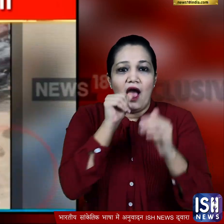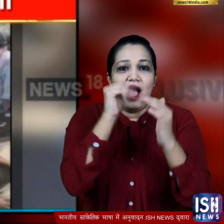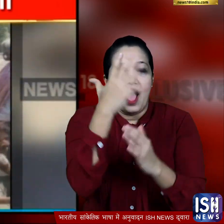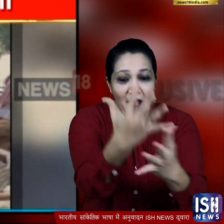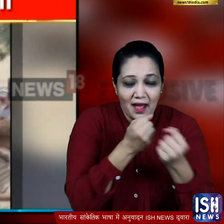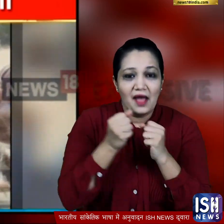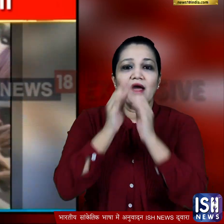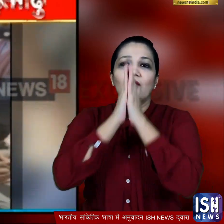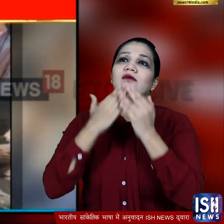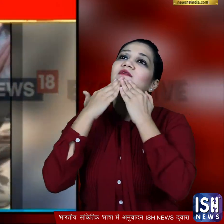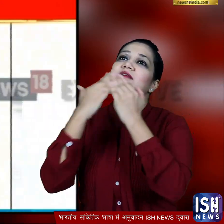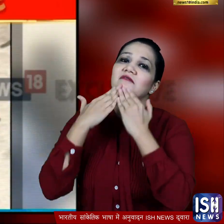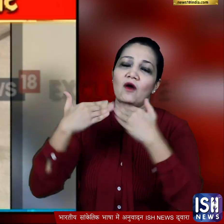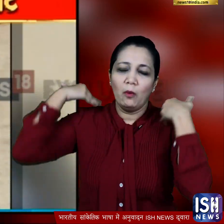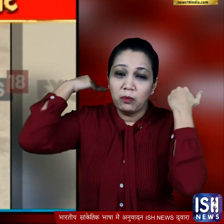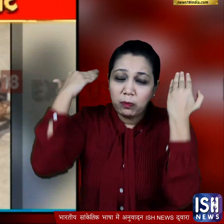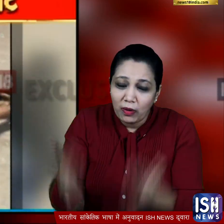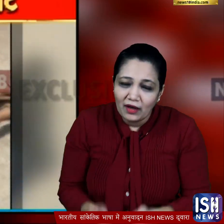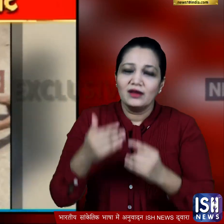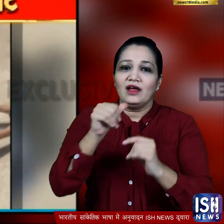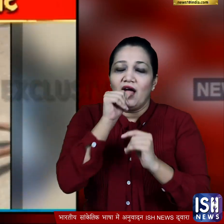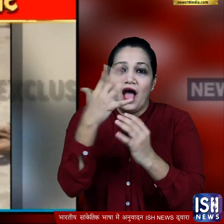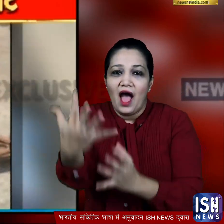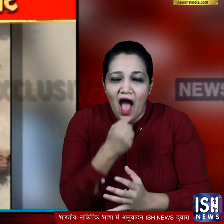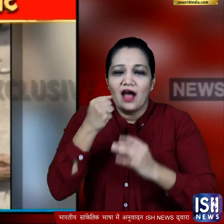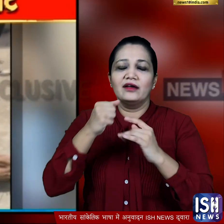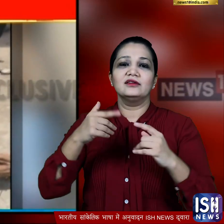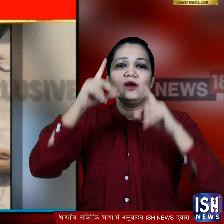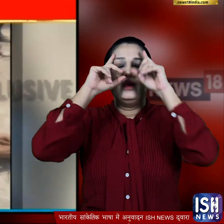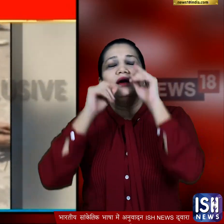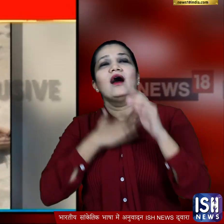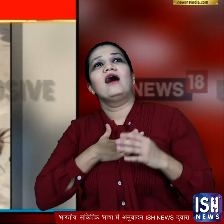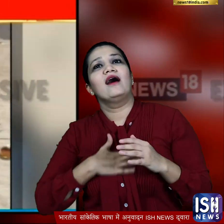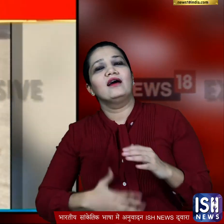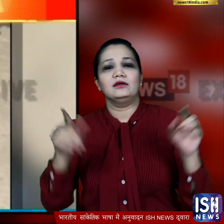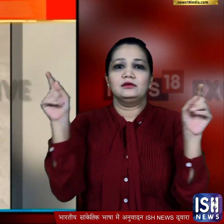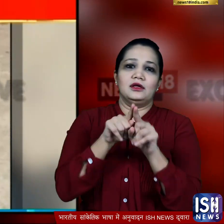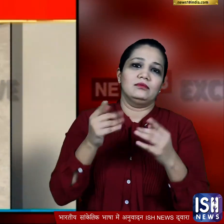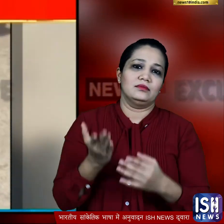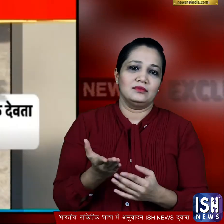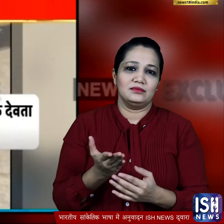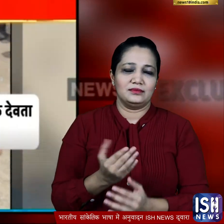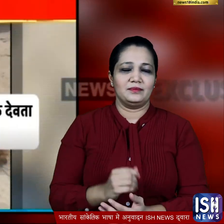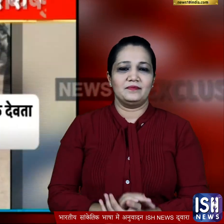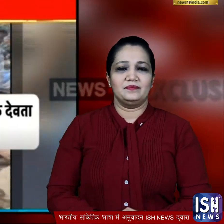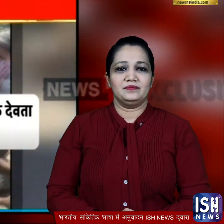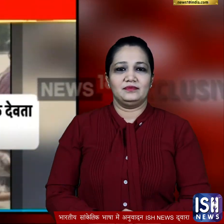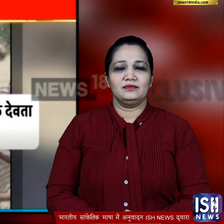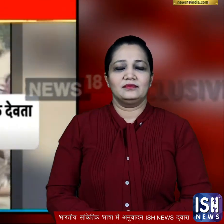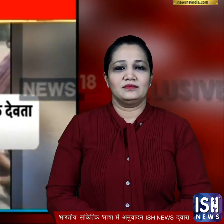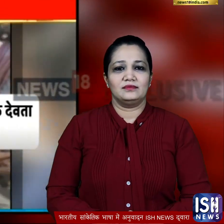की खुशी में भगवान का शुक्रिया अदा किया। इतने लंबे वक्त बाद उसके लिए शराब का मिलना मन की मुराद पूरी होने जैसा हो गया। जय